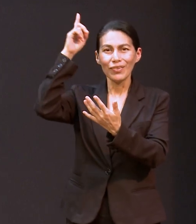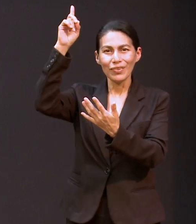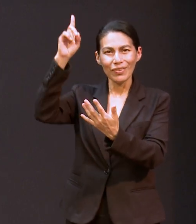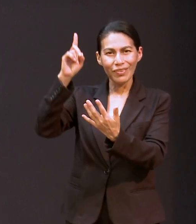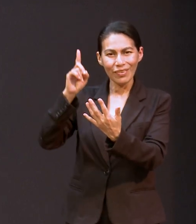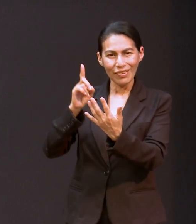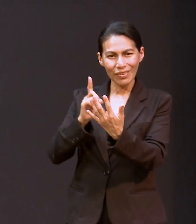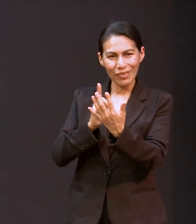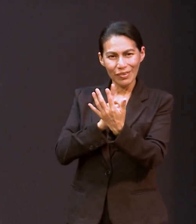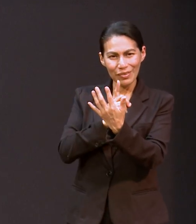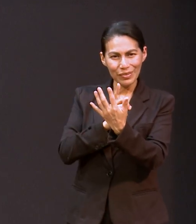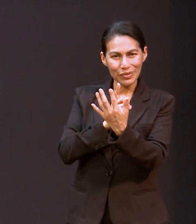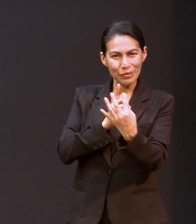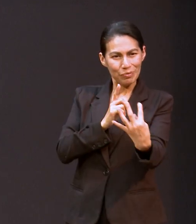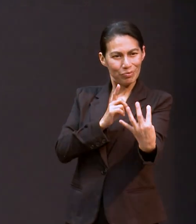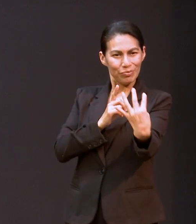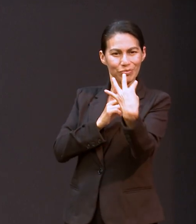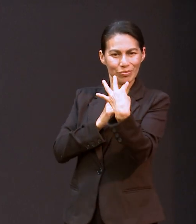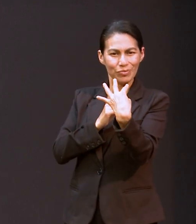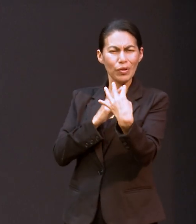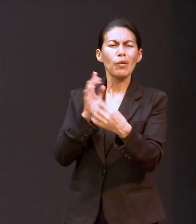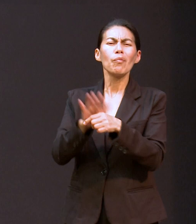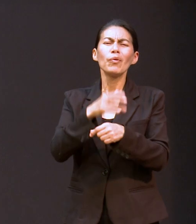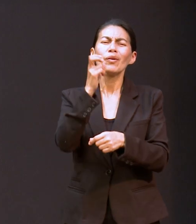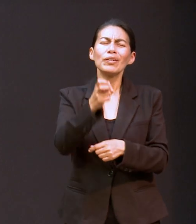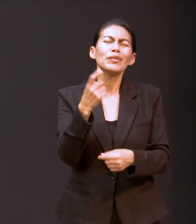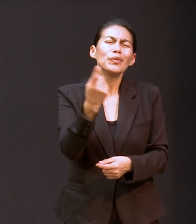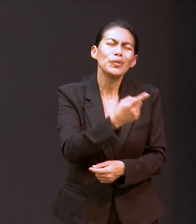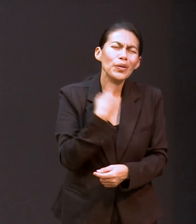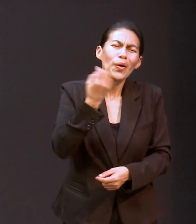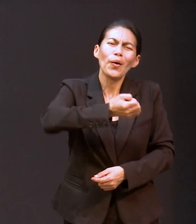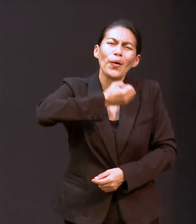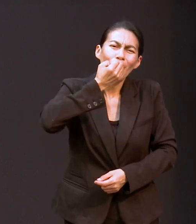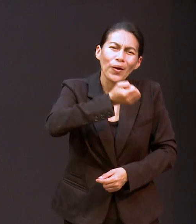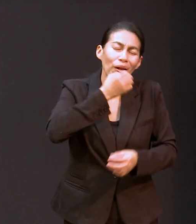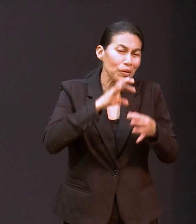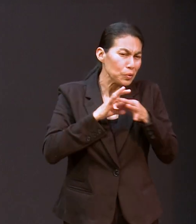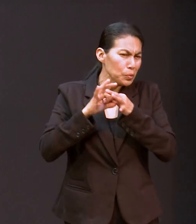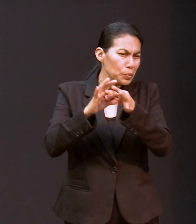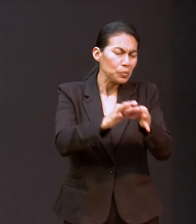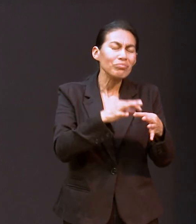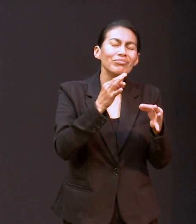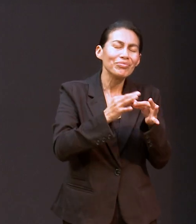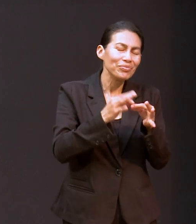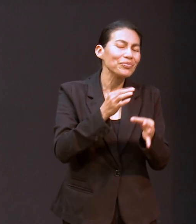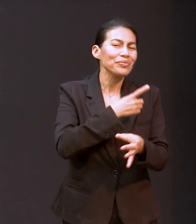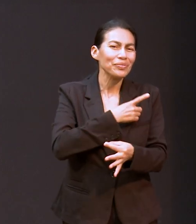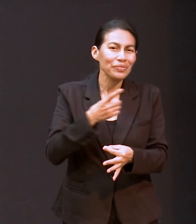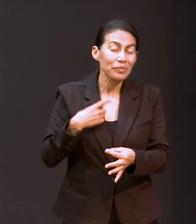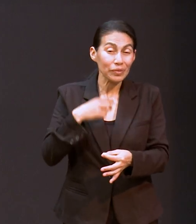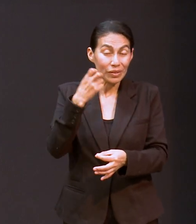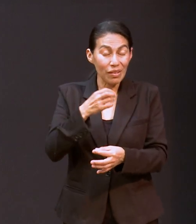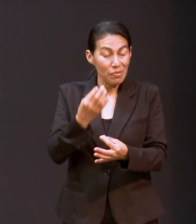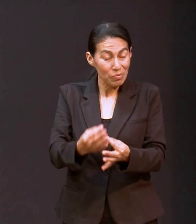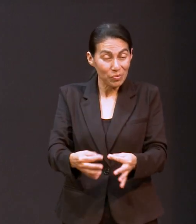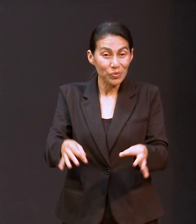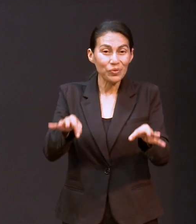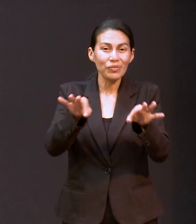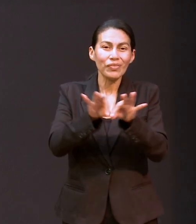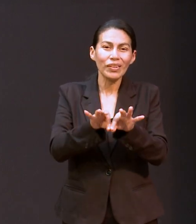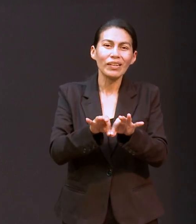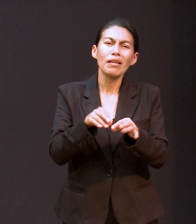y entonces eso es lo que necesitamos por eso que debemos de seguir la oración intercesora entre rezar es algo tan